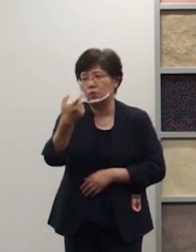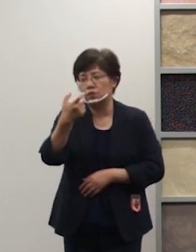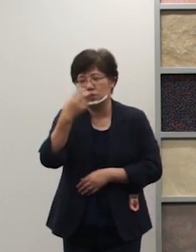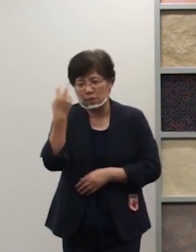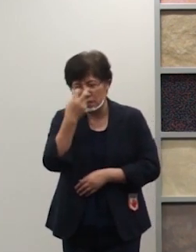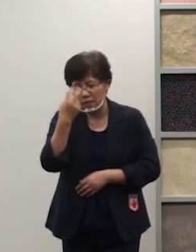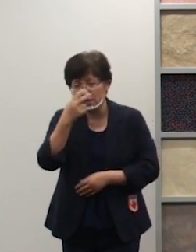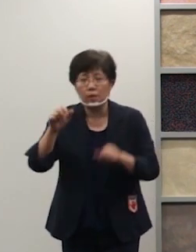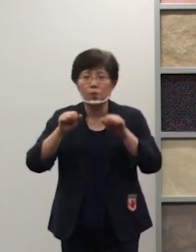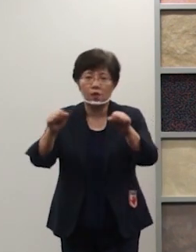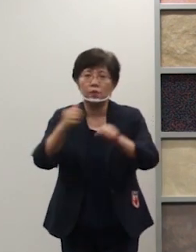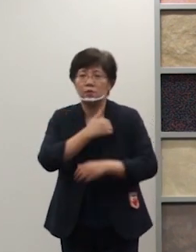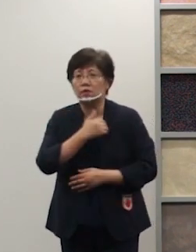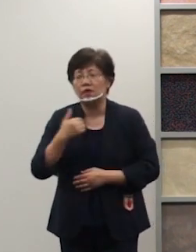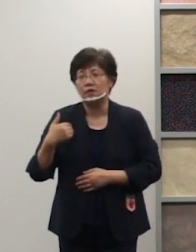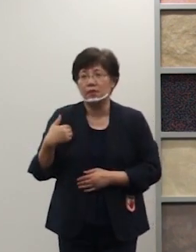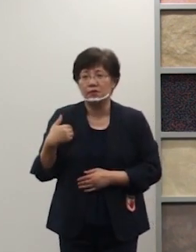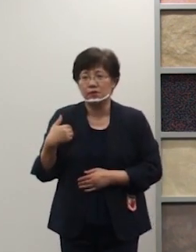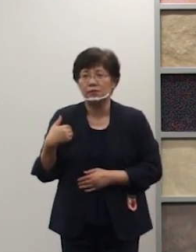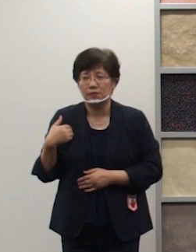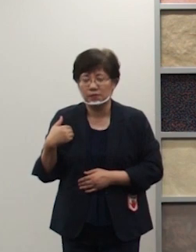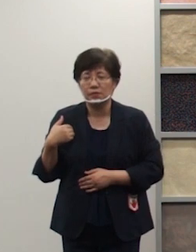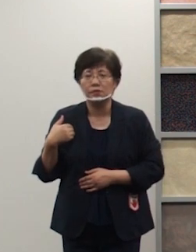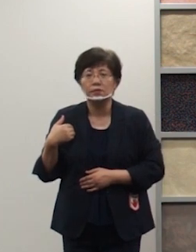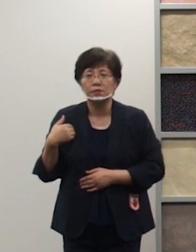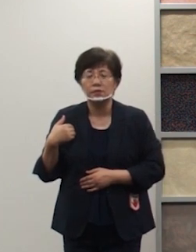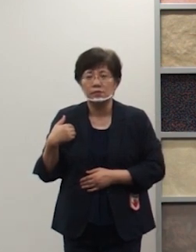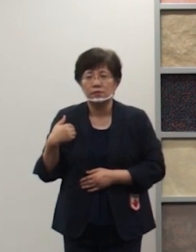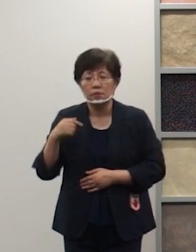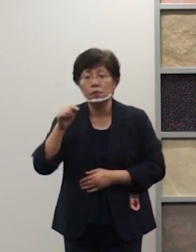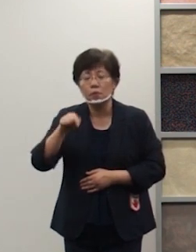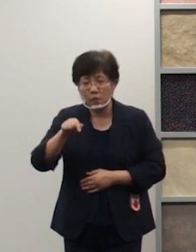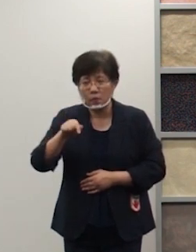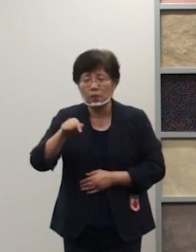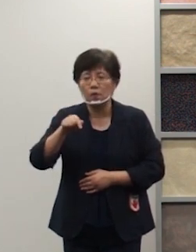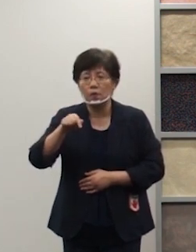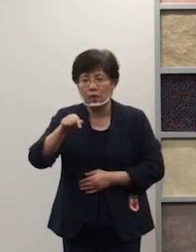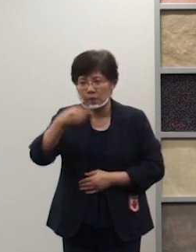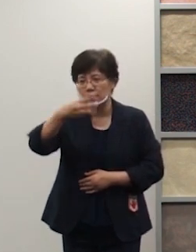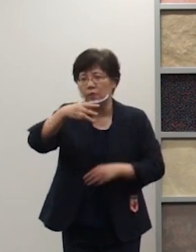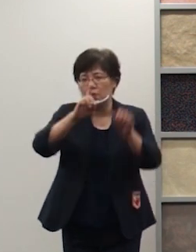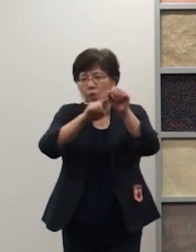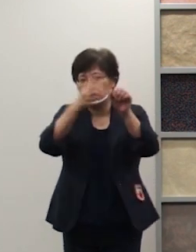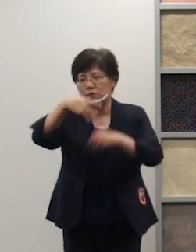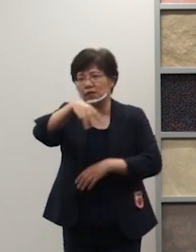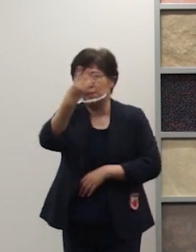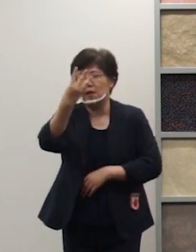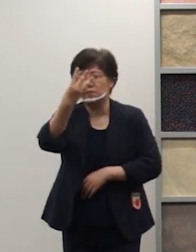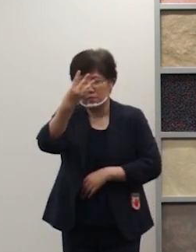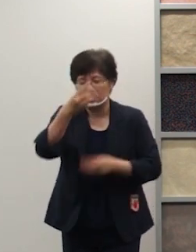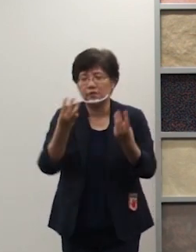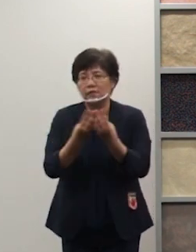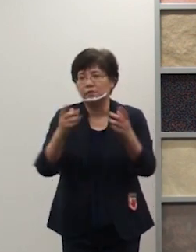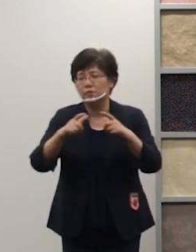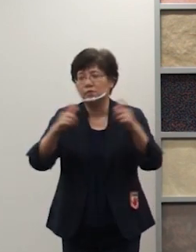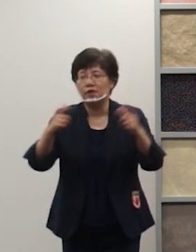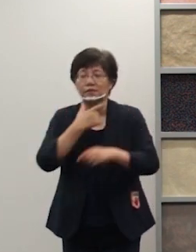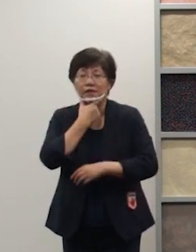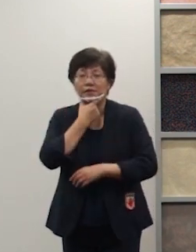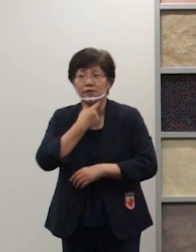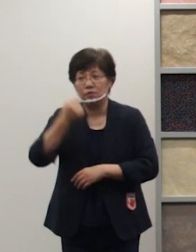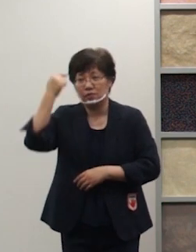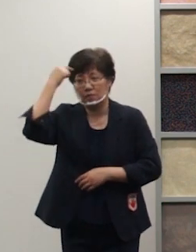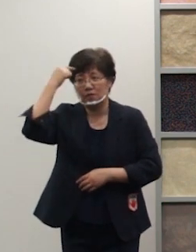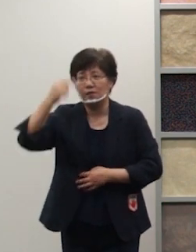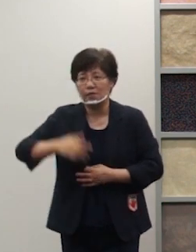検査能力を拡充をしております。これ速やかに300件まで拡充をしてまいりたいと思います